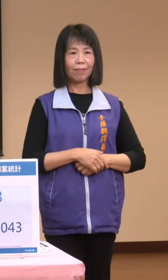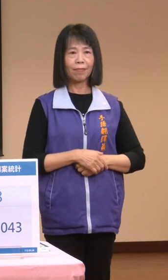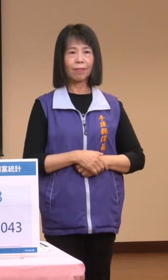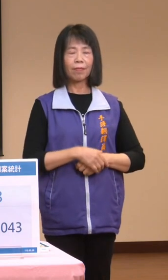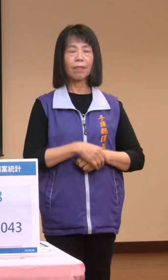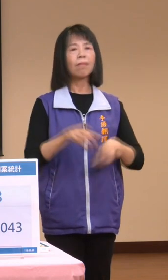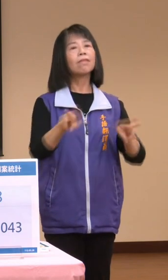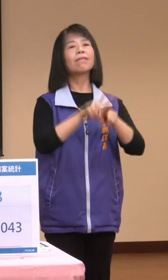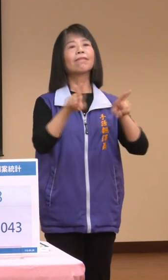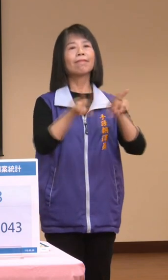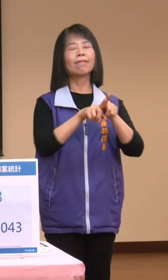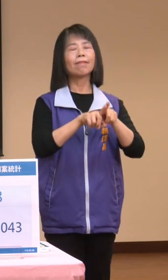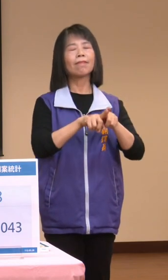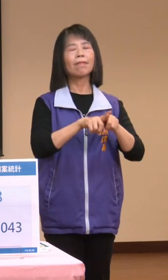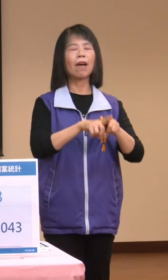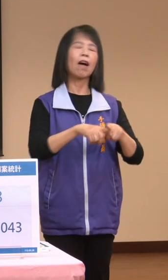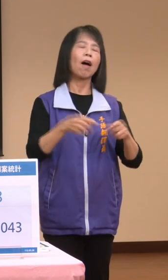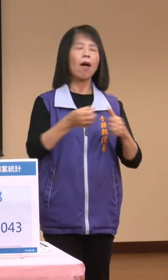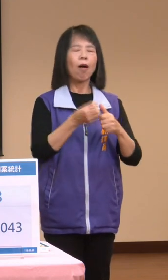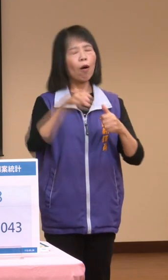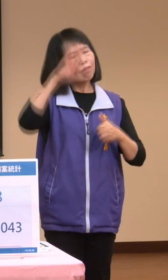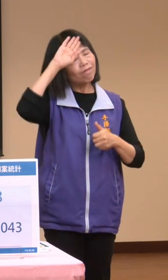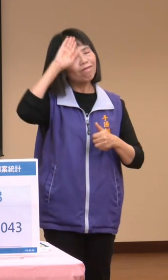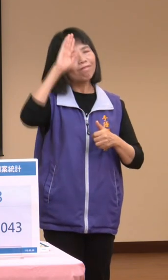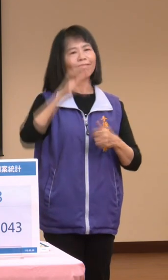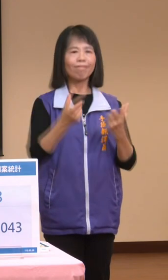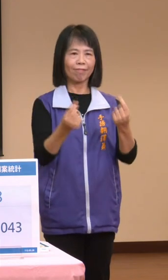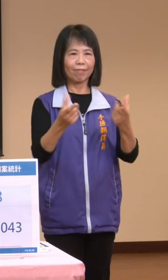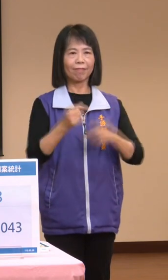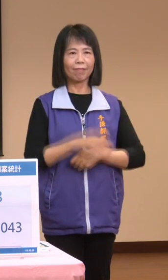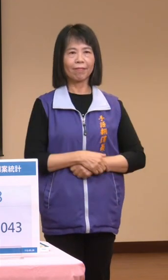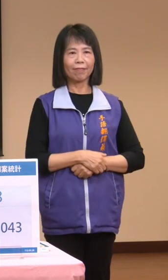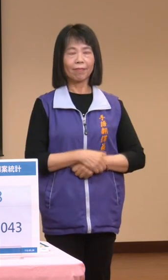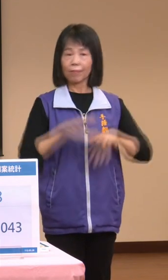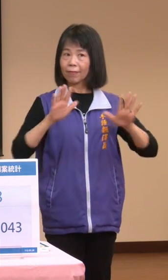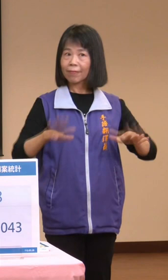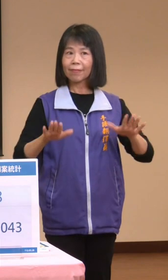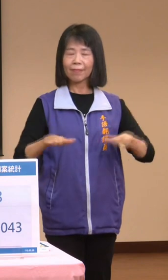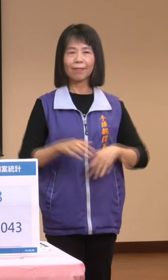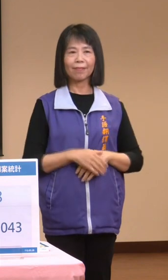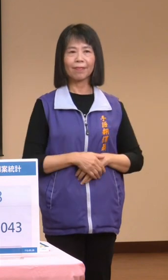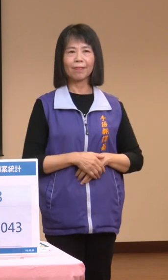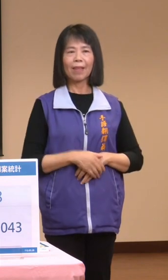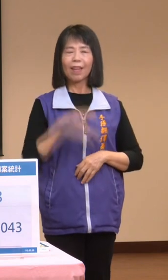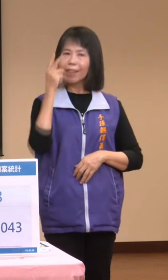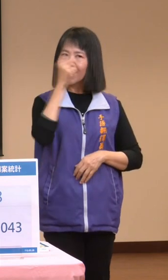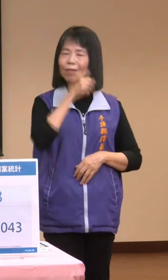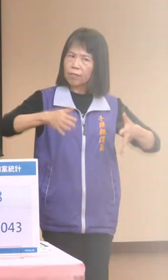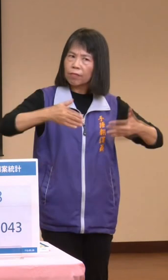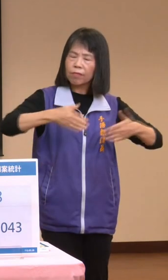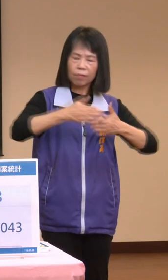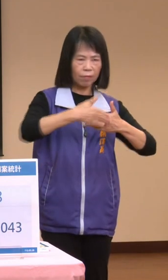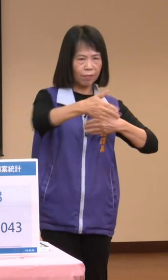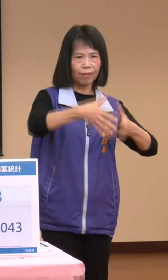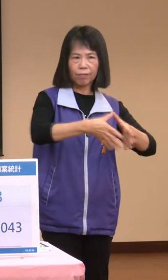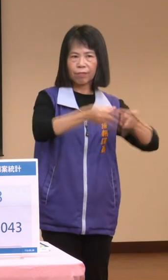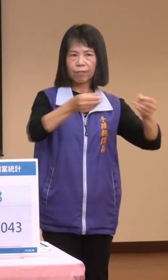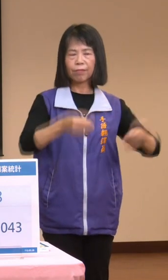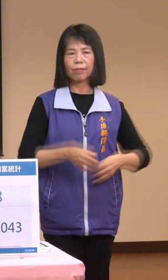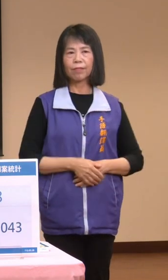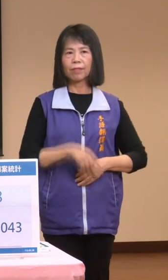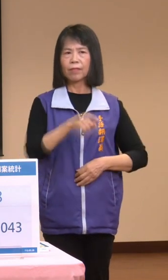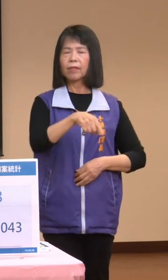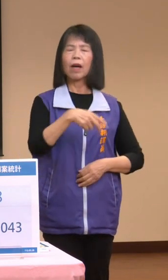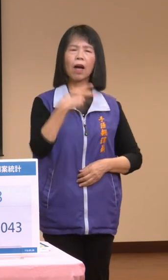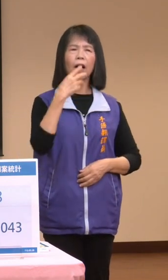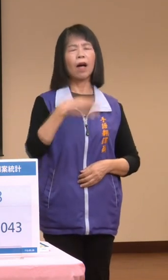个一般的传染病哈，一般的传染病哈，所以今天是一个特别的日子哈，这个情况其实就